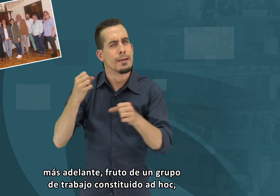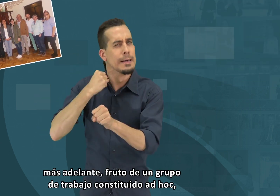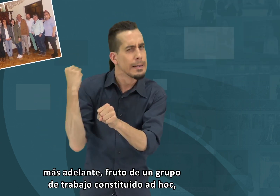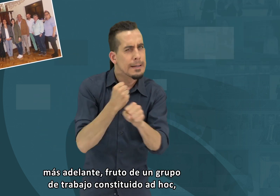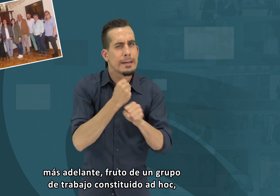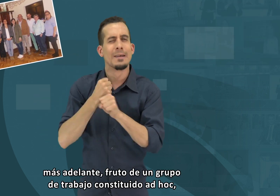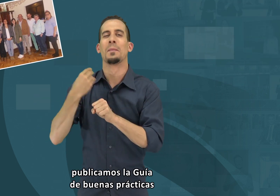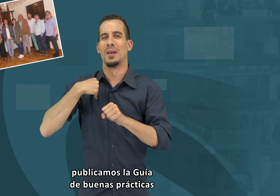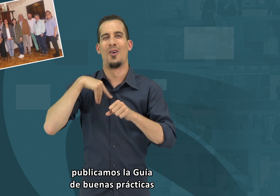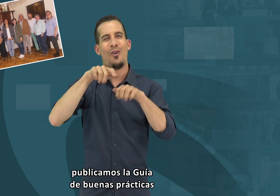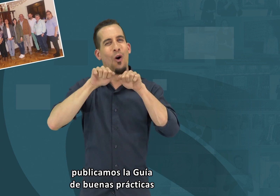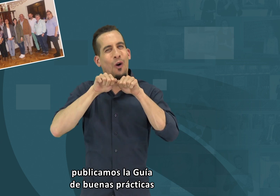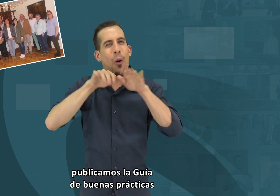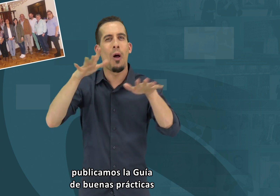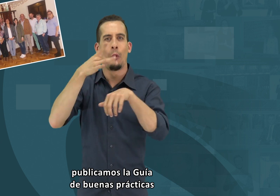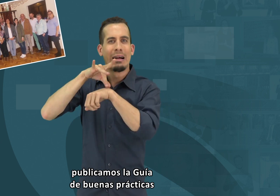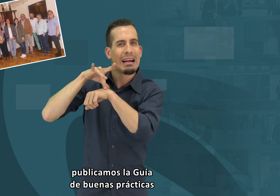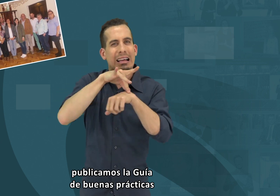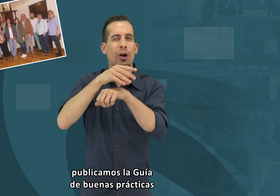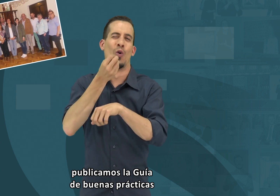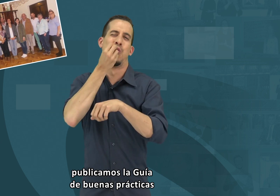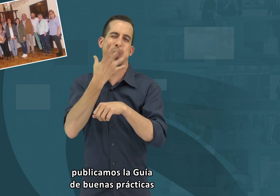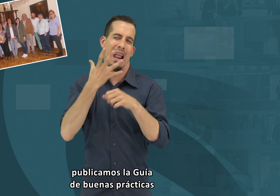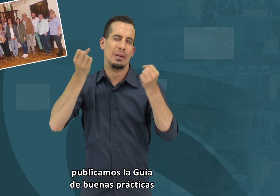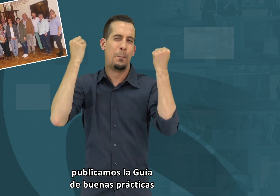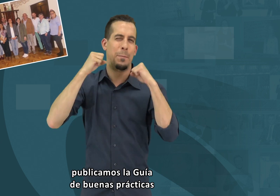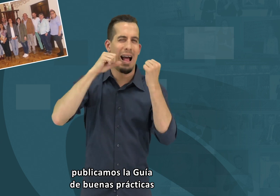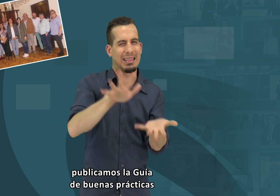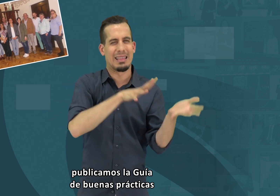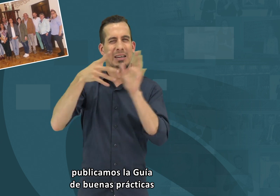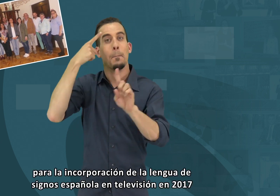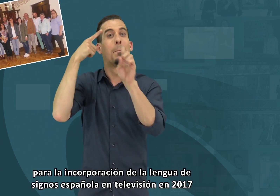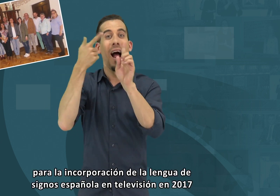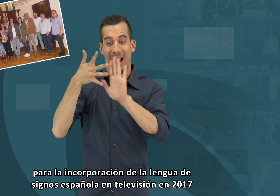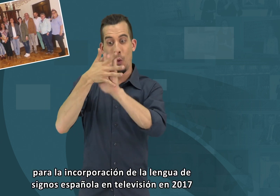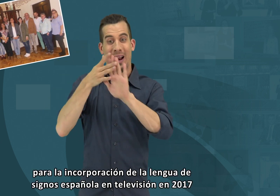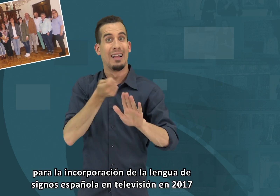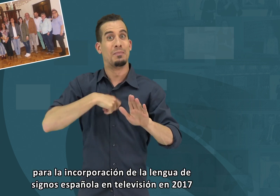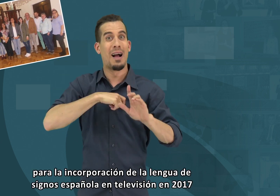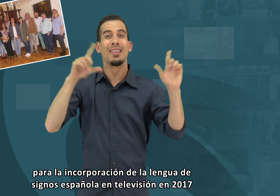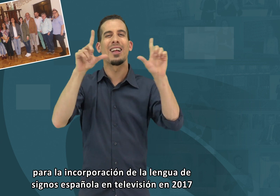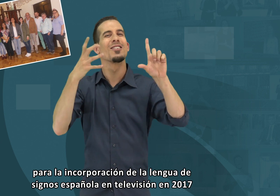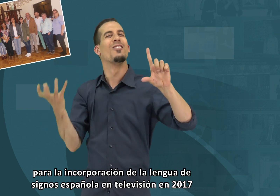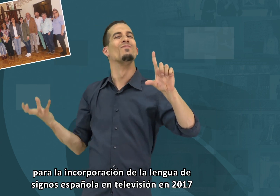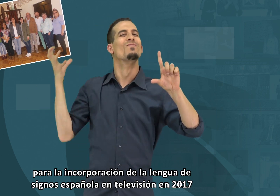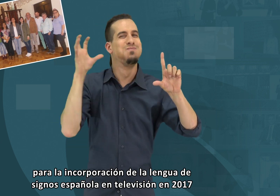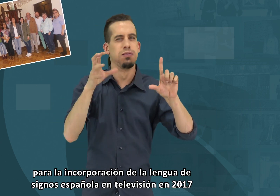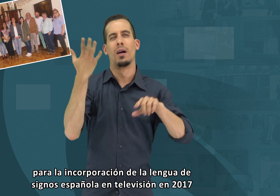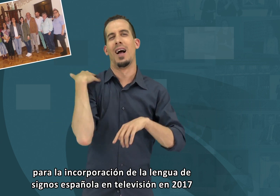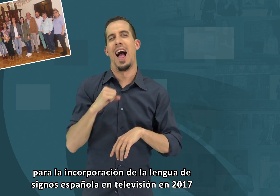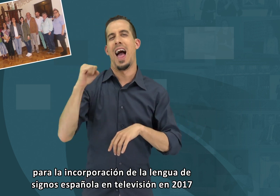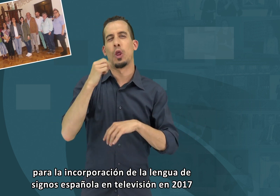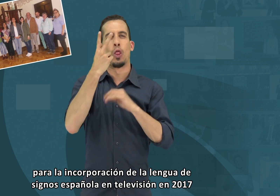hoc, publicamos la Guía de Buenas Prácticas para la incorporación de la lengua de signos española en televisión